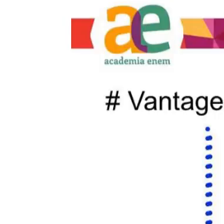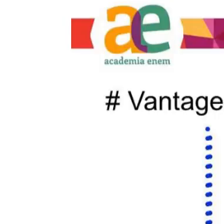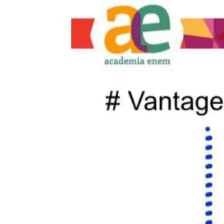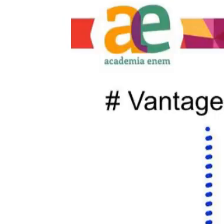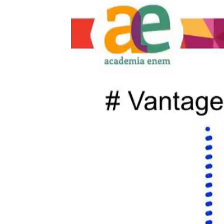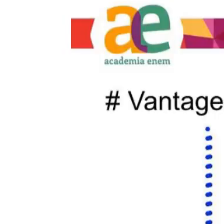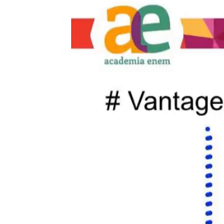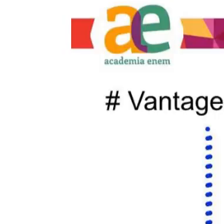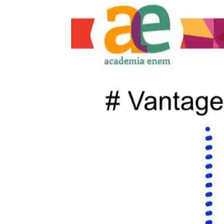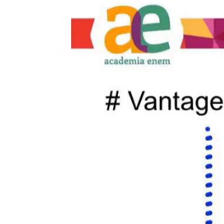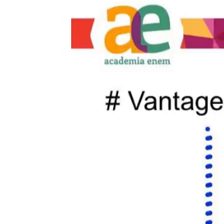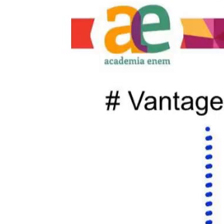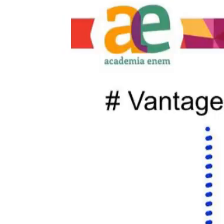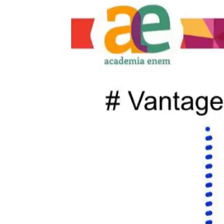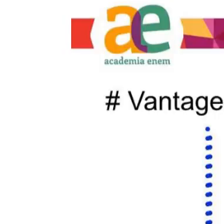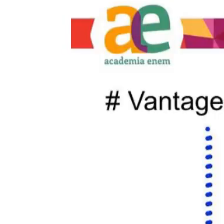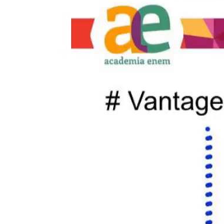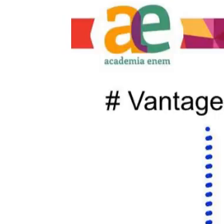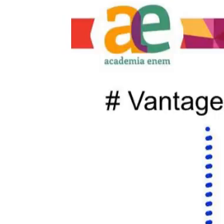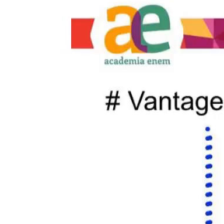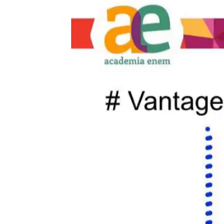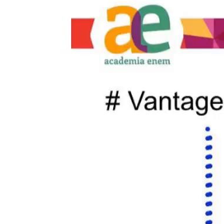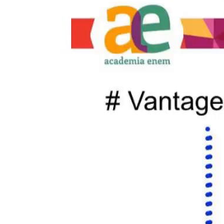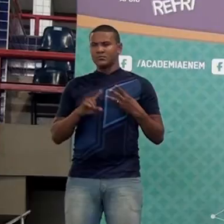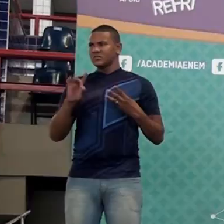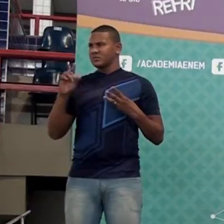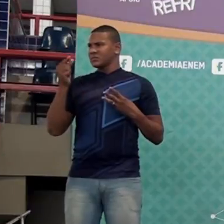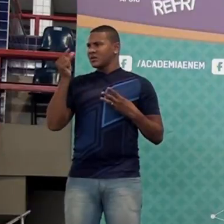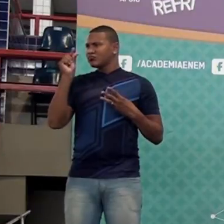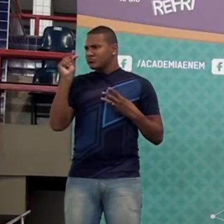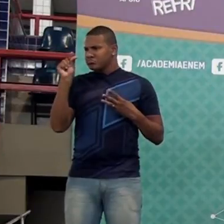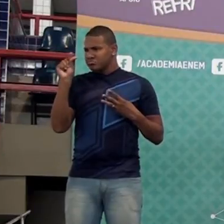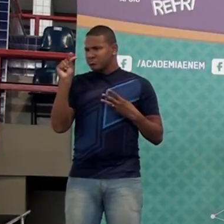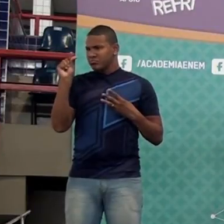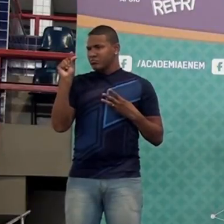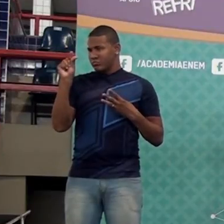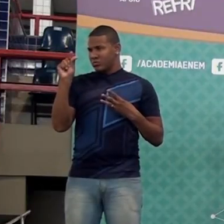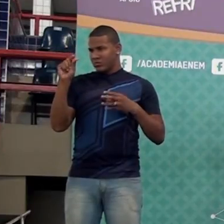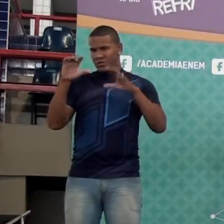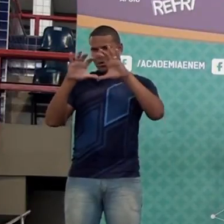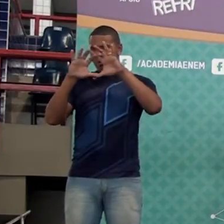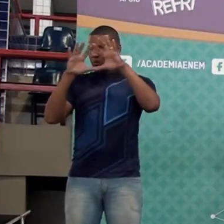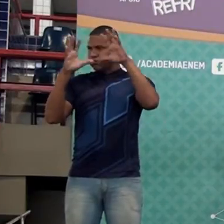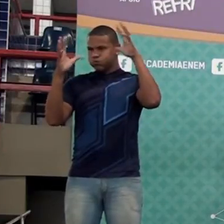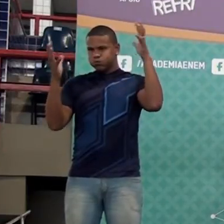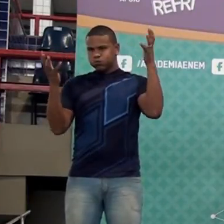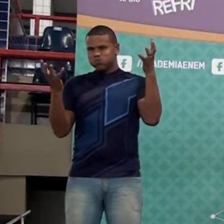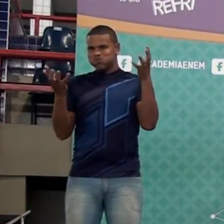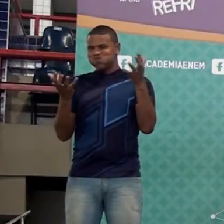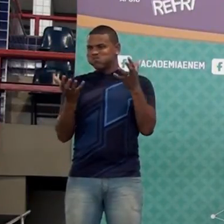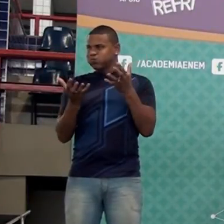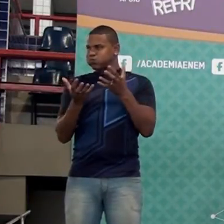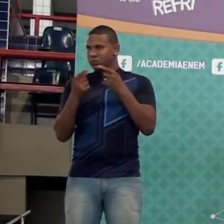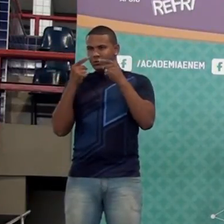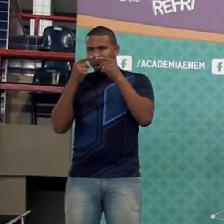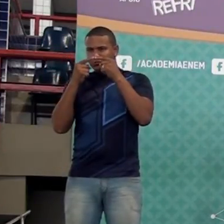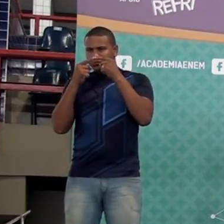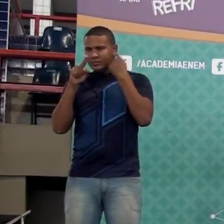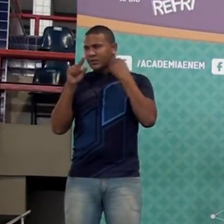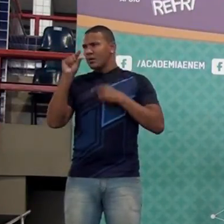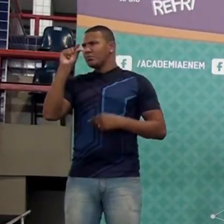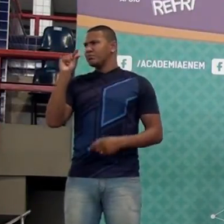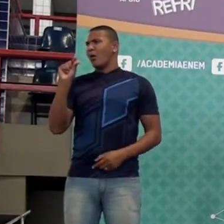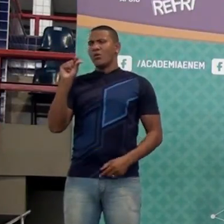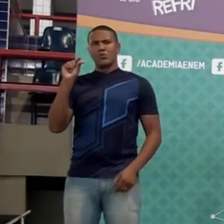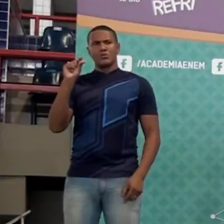E vai provocar um pouquinho de efeito estufa só, tá? Porque vai liberar um pouquinho de H2S. O H2S não